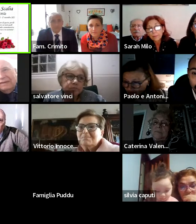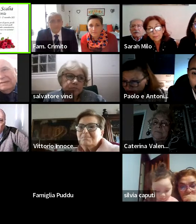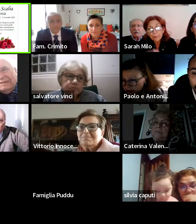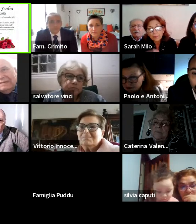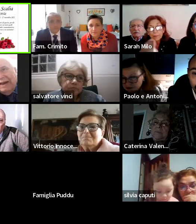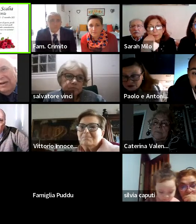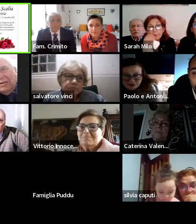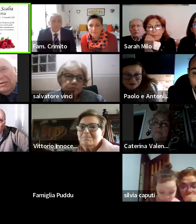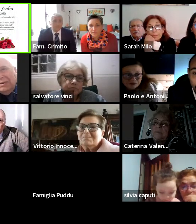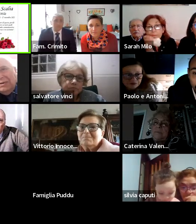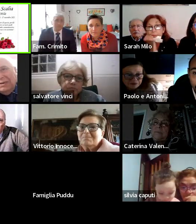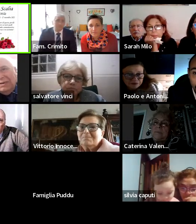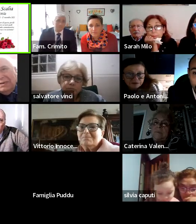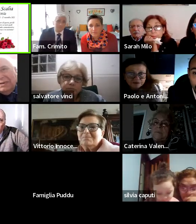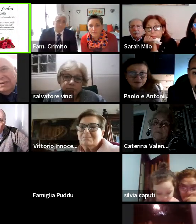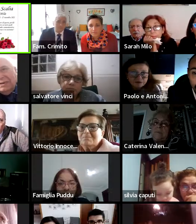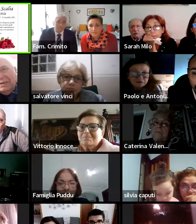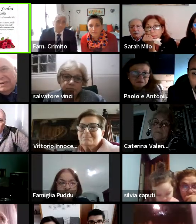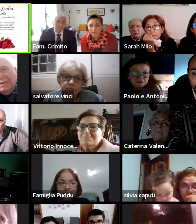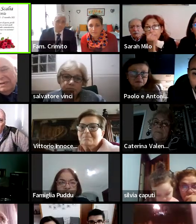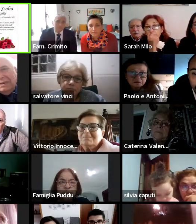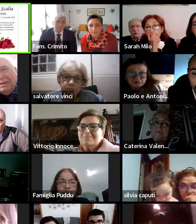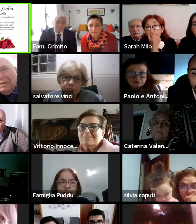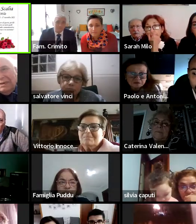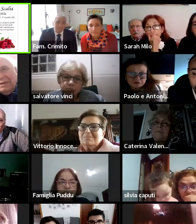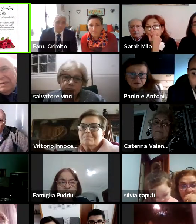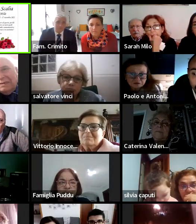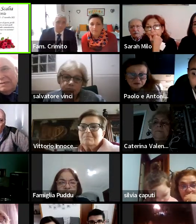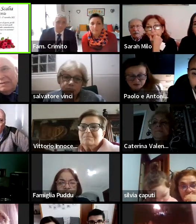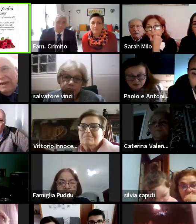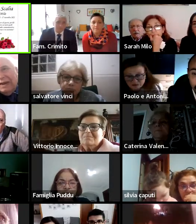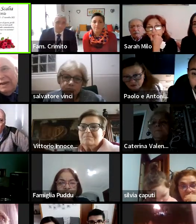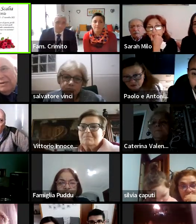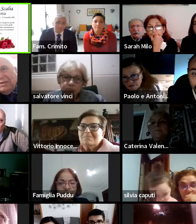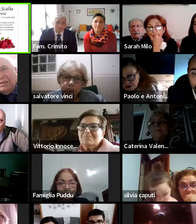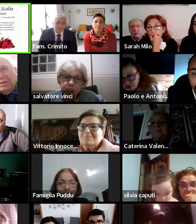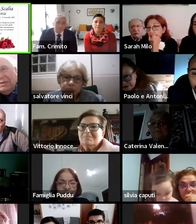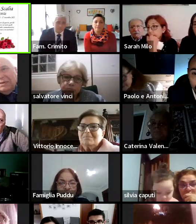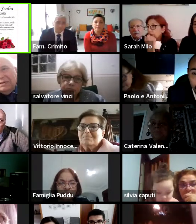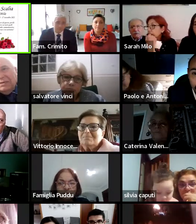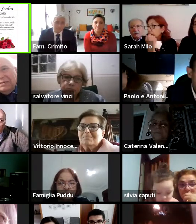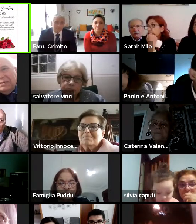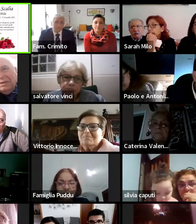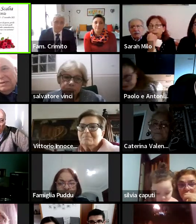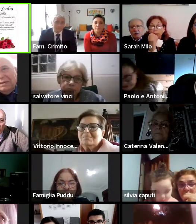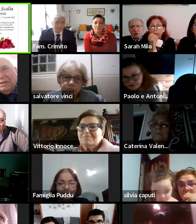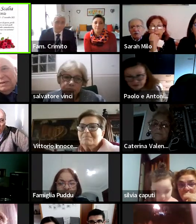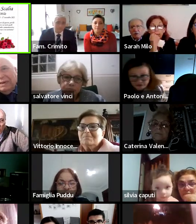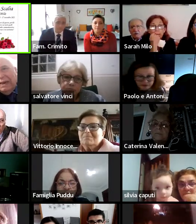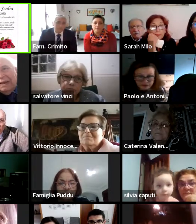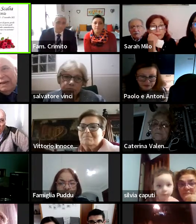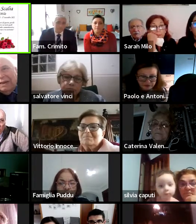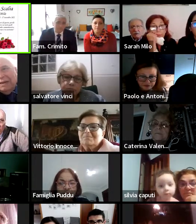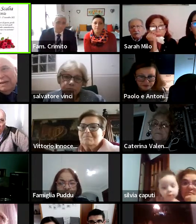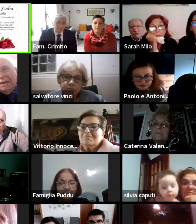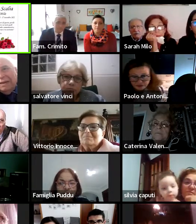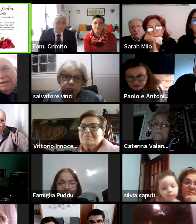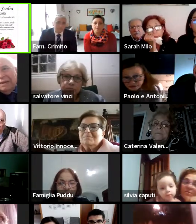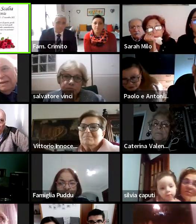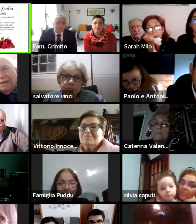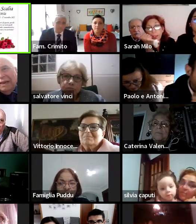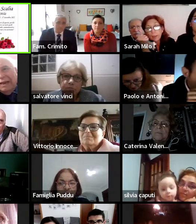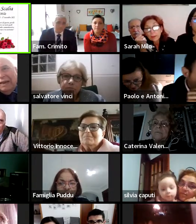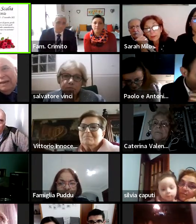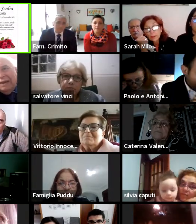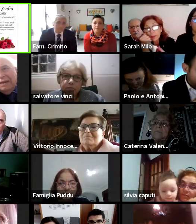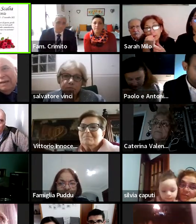La saluto ciao ciao ciao mamma di Luigi la voglio sapere la volevo salutare